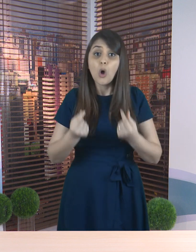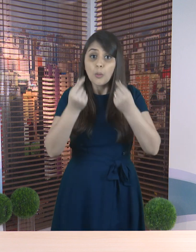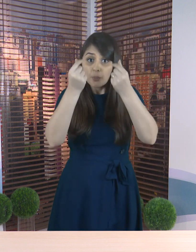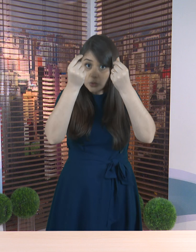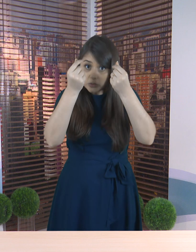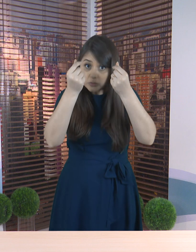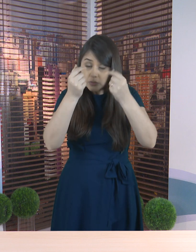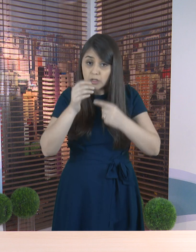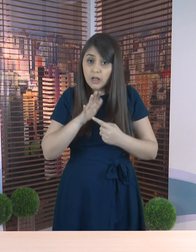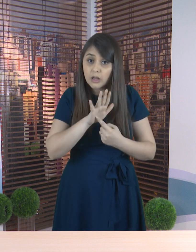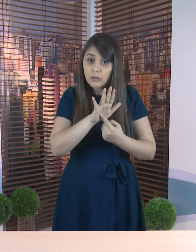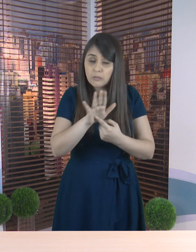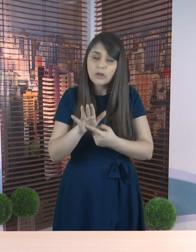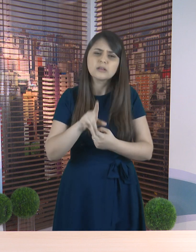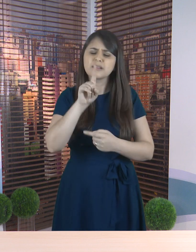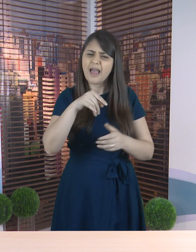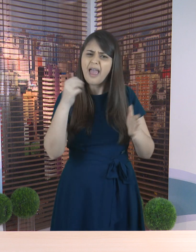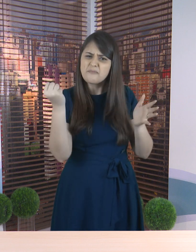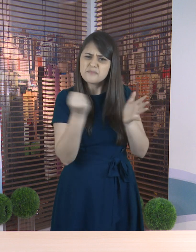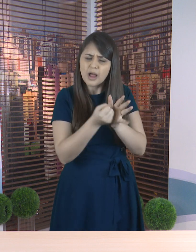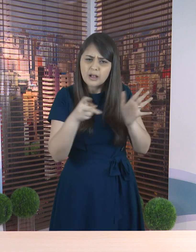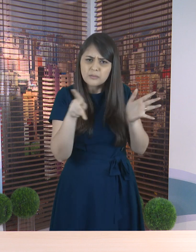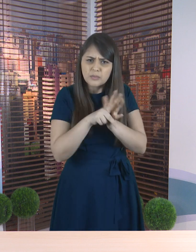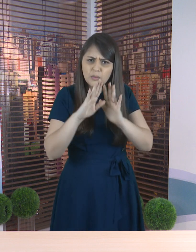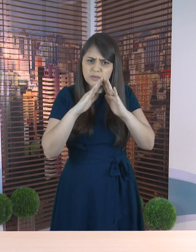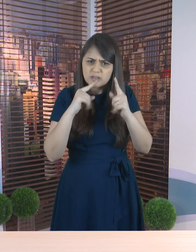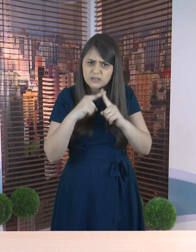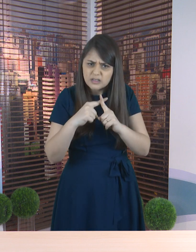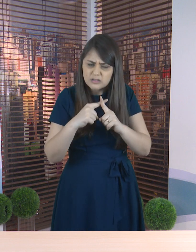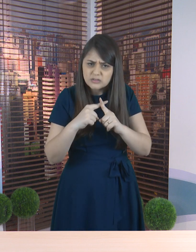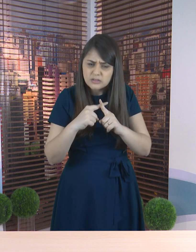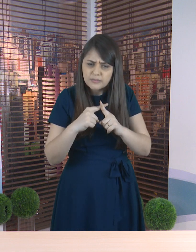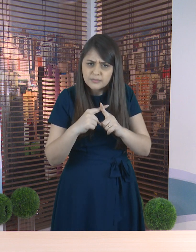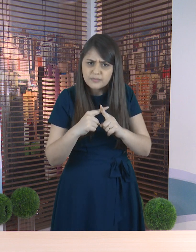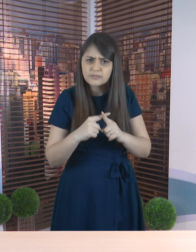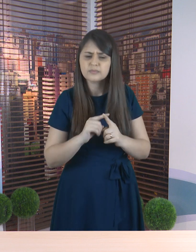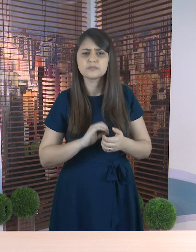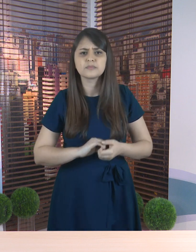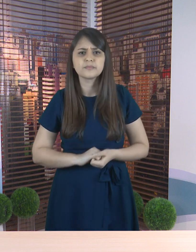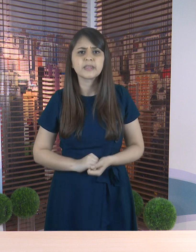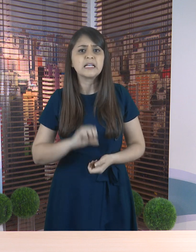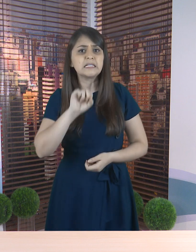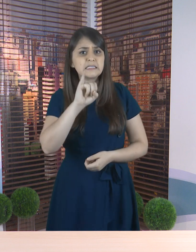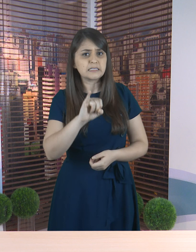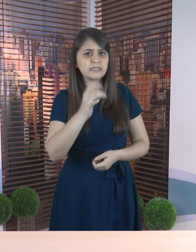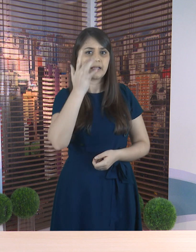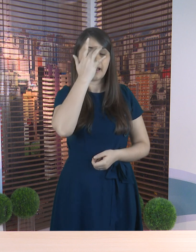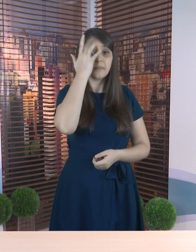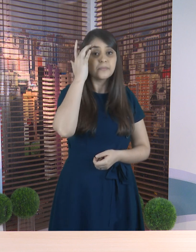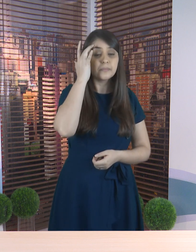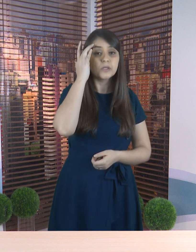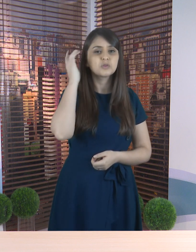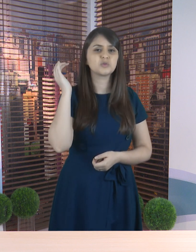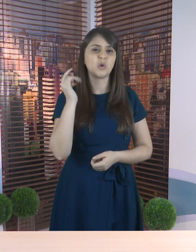seus membros? A ruína da prosperidade de uma pessoa demonstra que é um pecador? A resposta